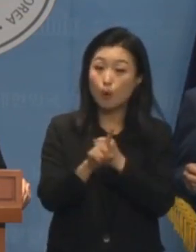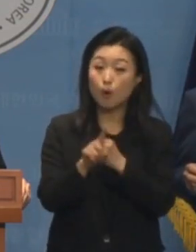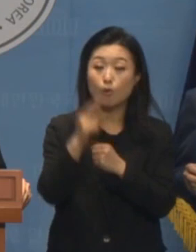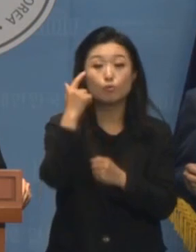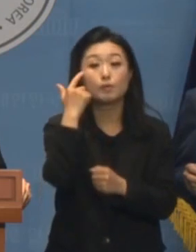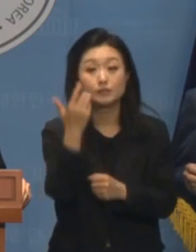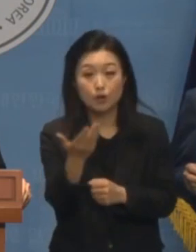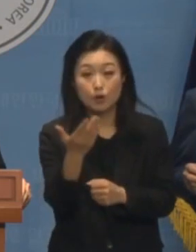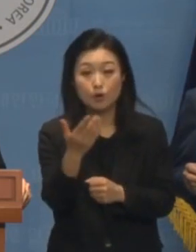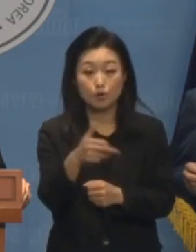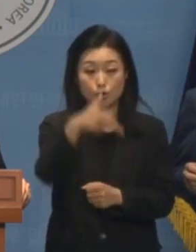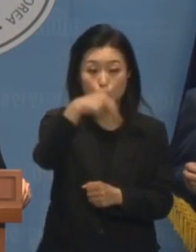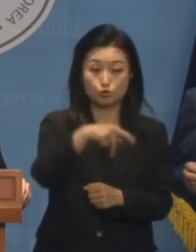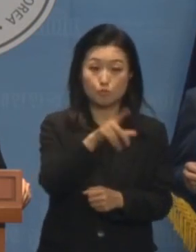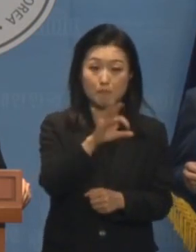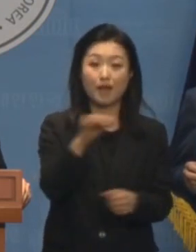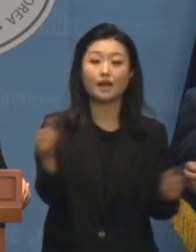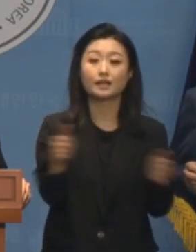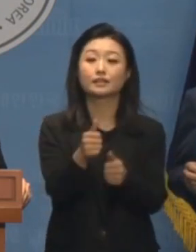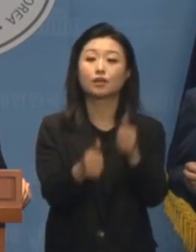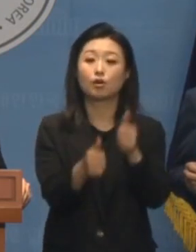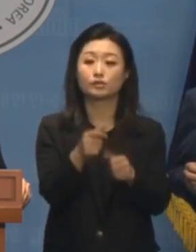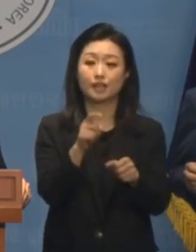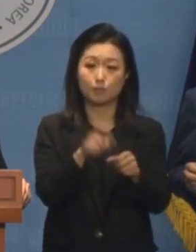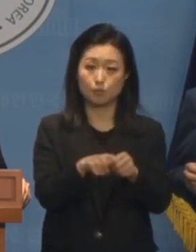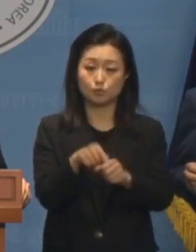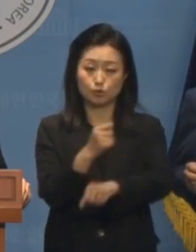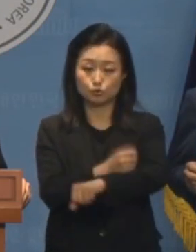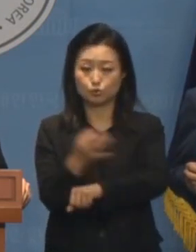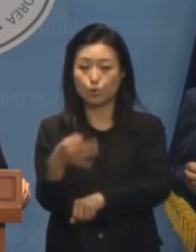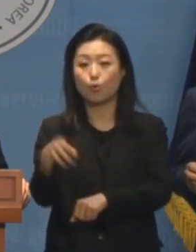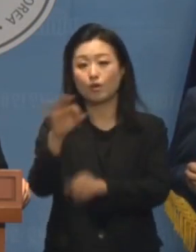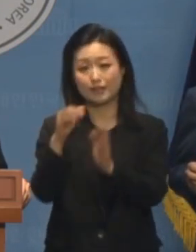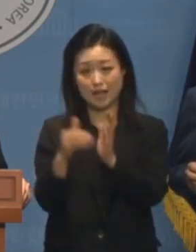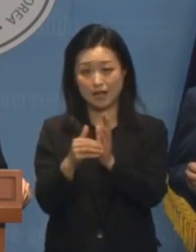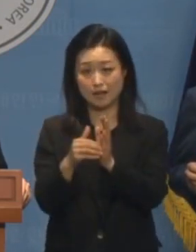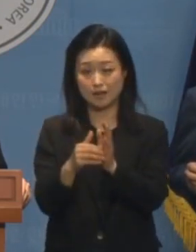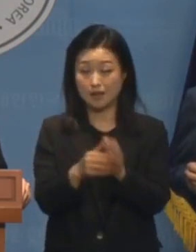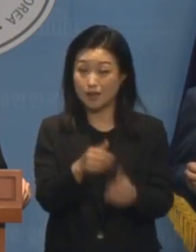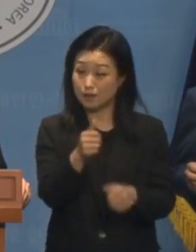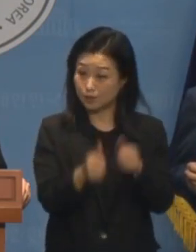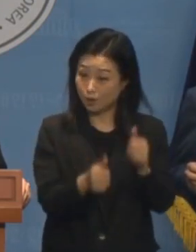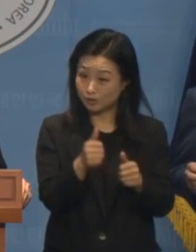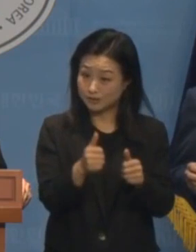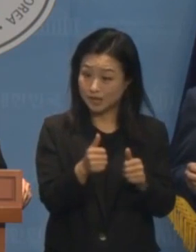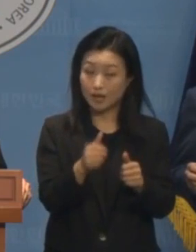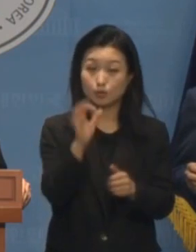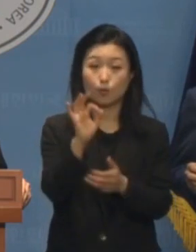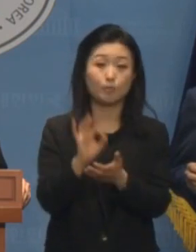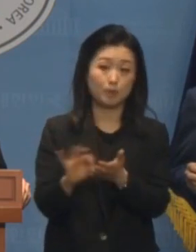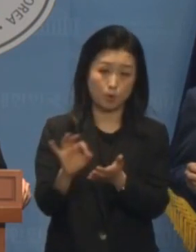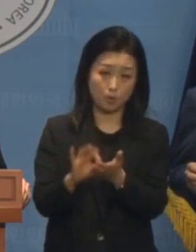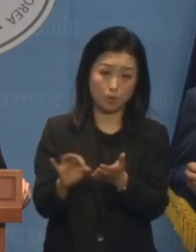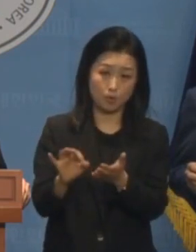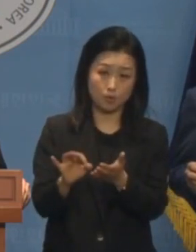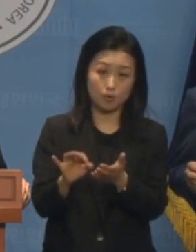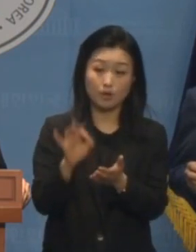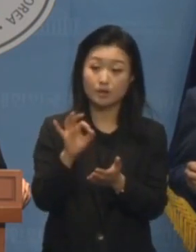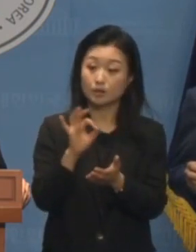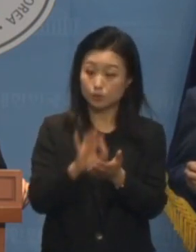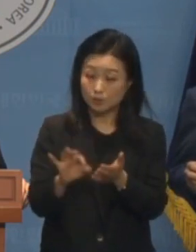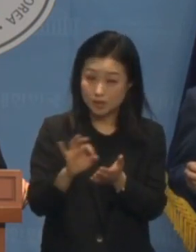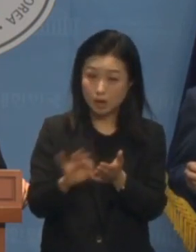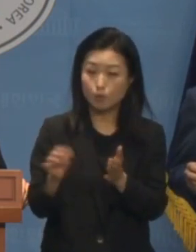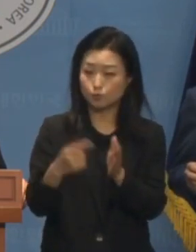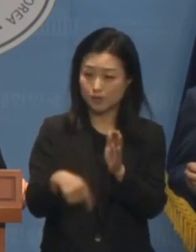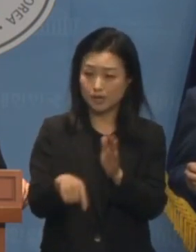물어봤습니다. 쿠팡과 경쟁하기 위해서 수수료를 올렸답니다. 경쟁하는데 많은 비용이 들고 그 비용을 마련할